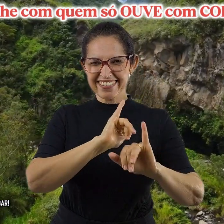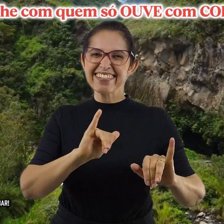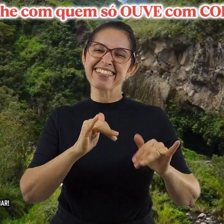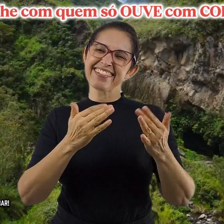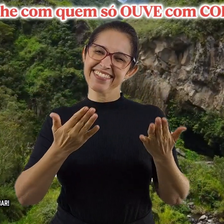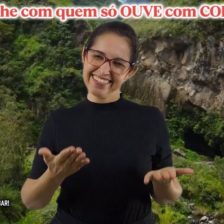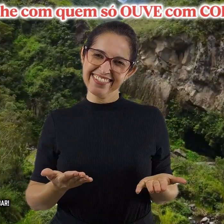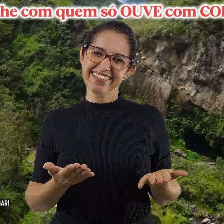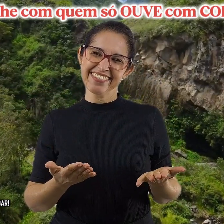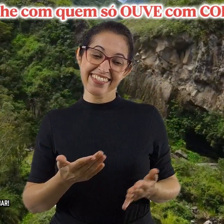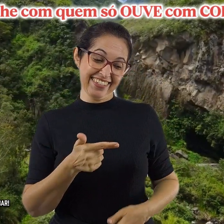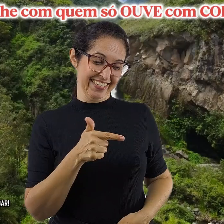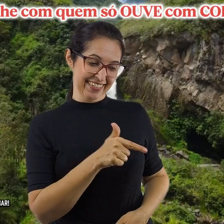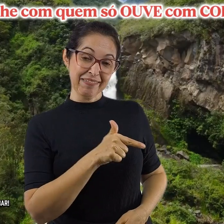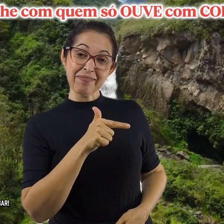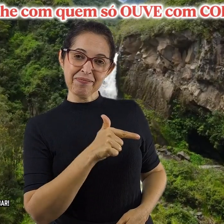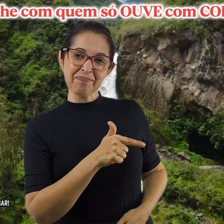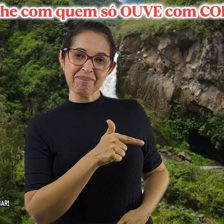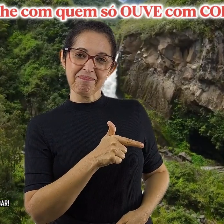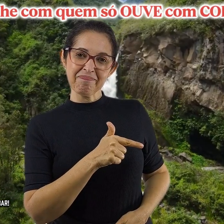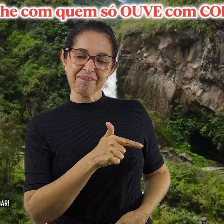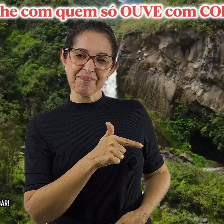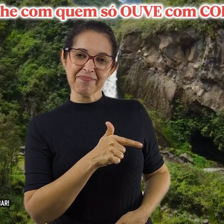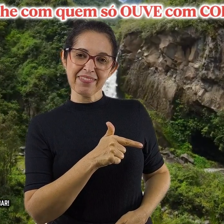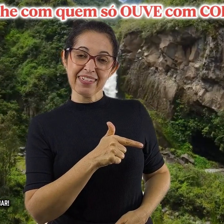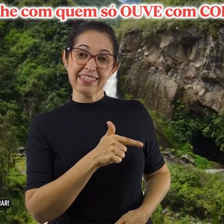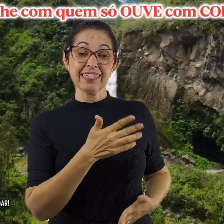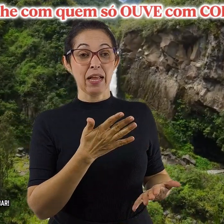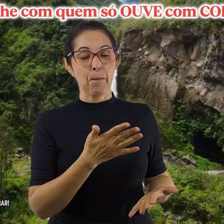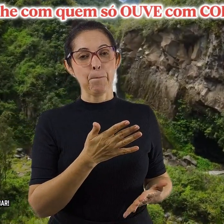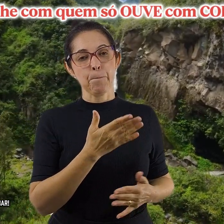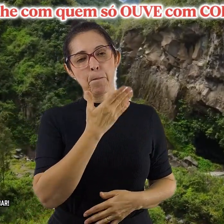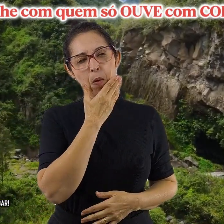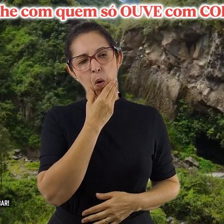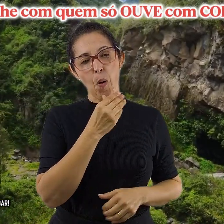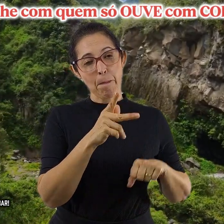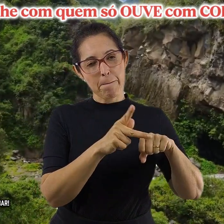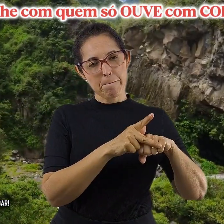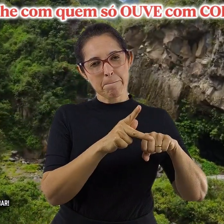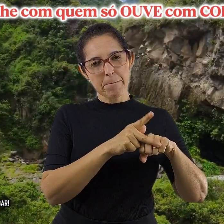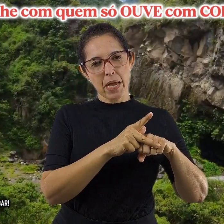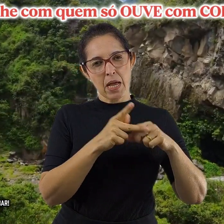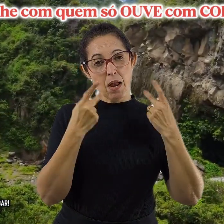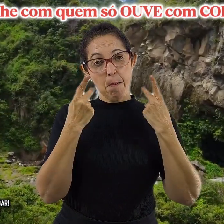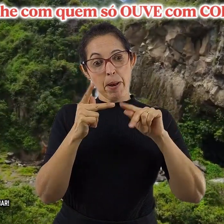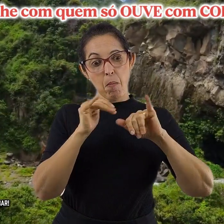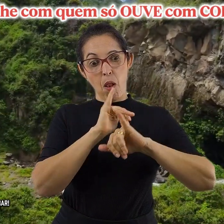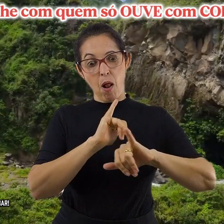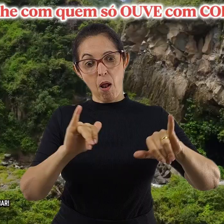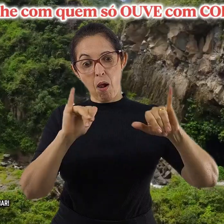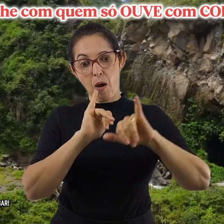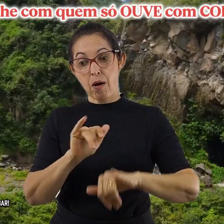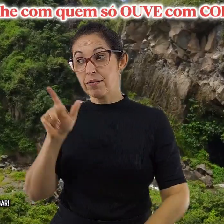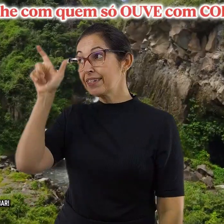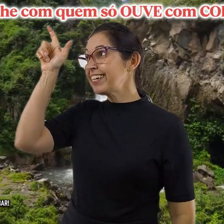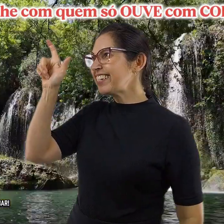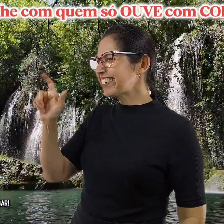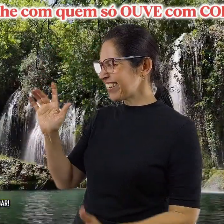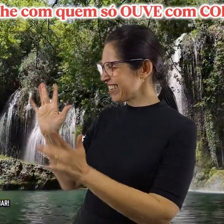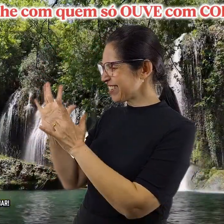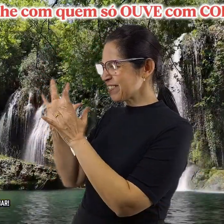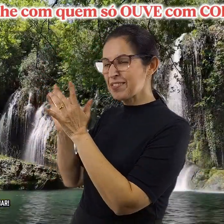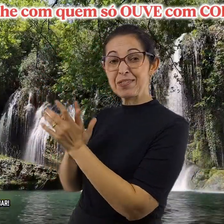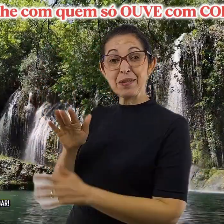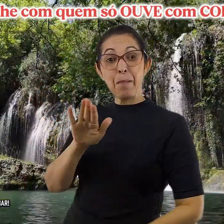Então era uma igreja que logo no seu início Pedro prega uma mensagem que diz: olha, Jesus morreu, Jesus